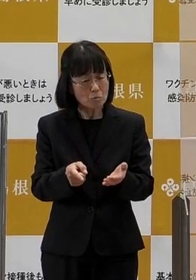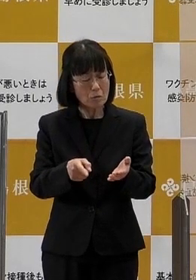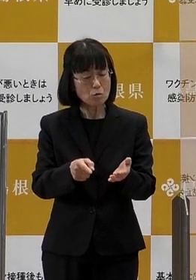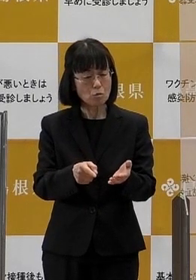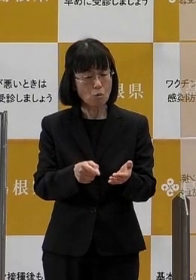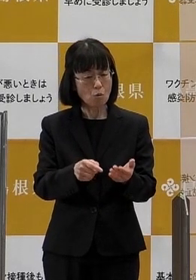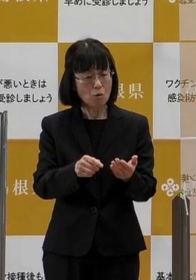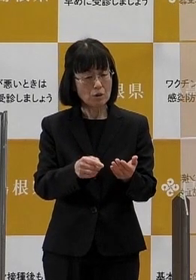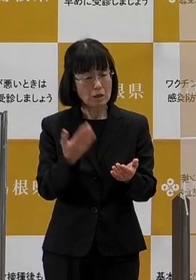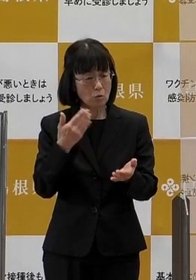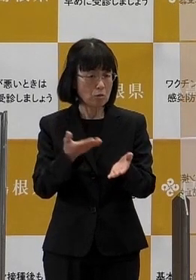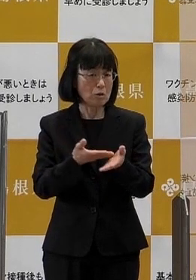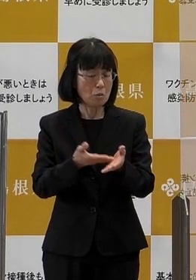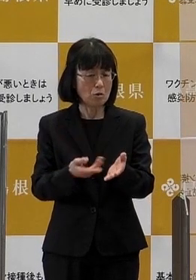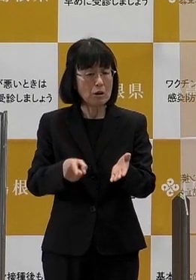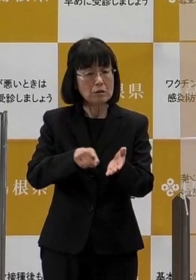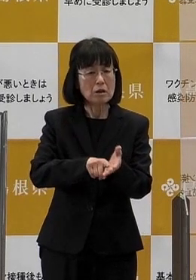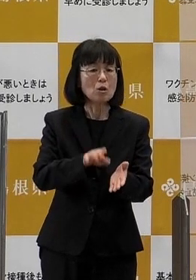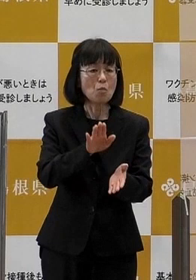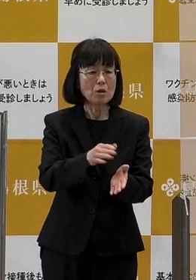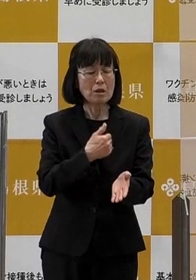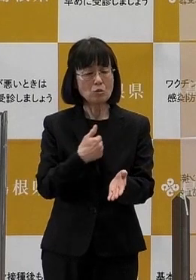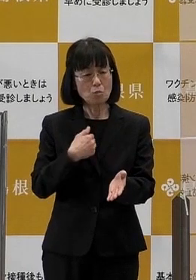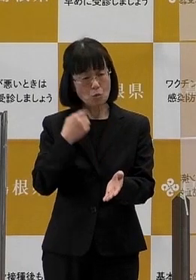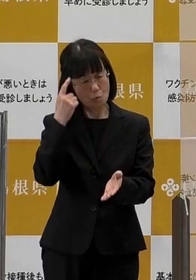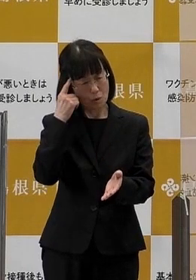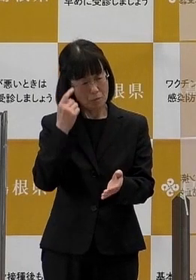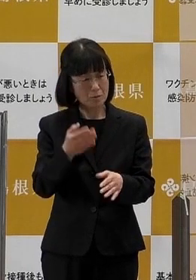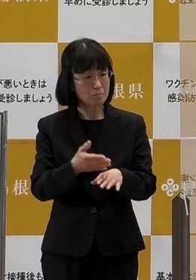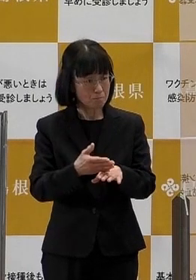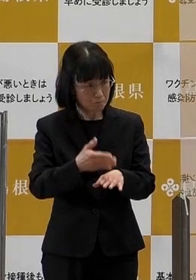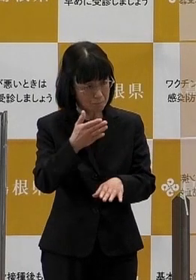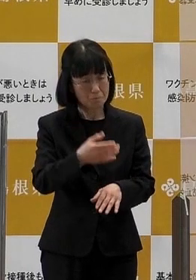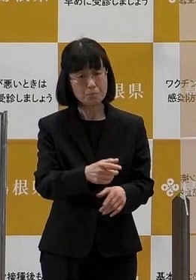というふうに思っています。 ありがとうございます。